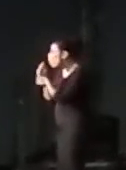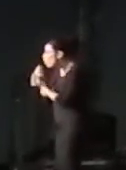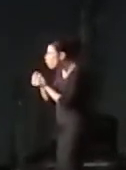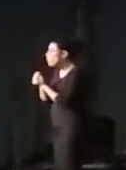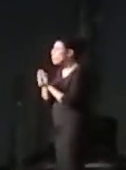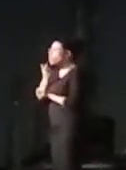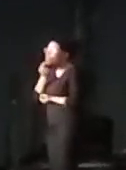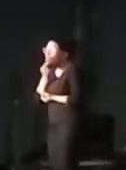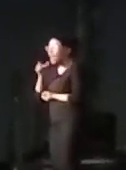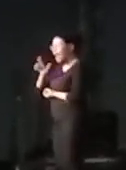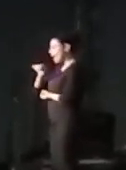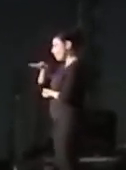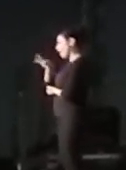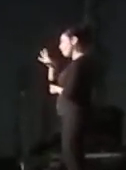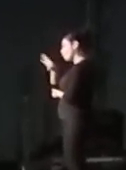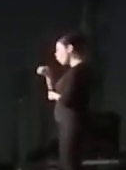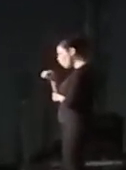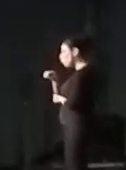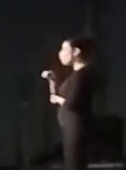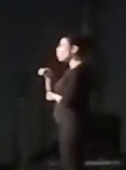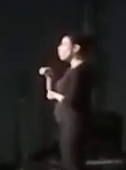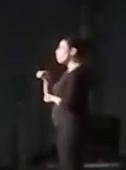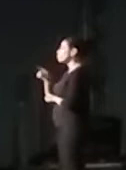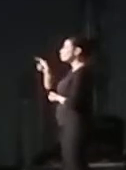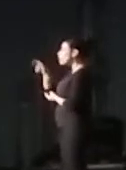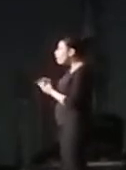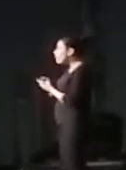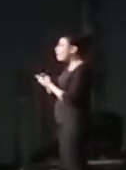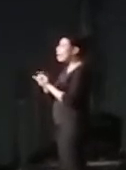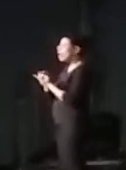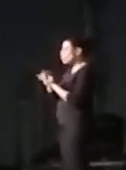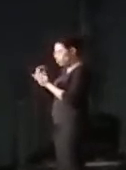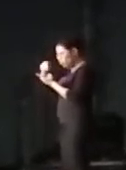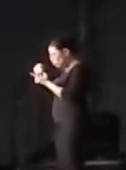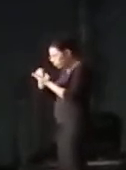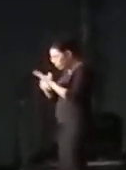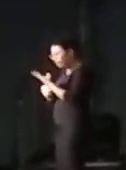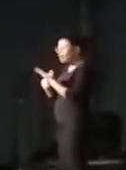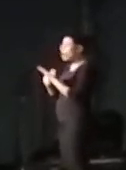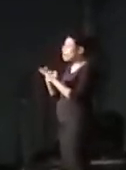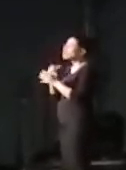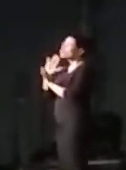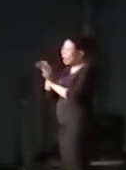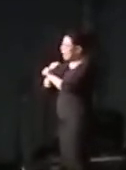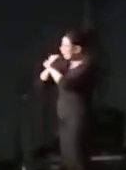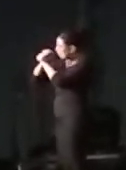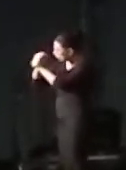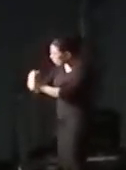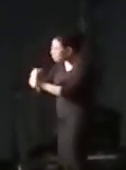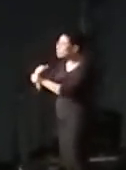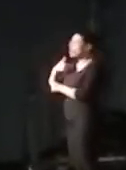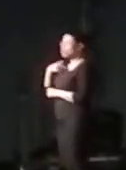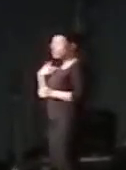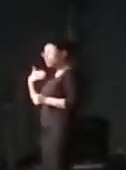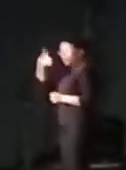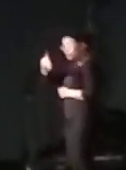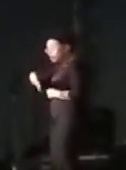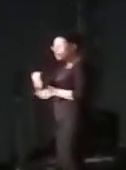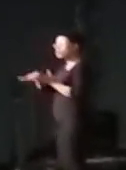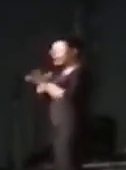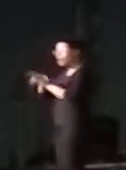Renato Patoli, agora tá todo mundo pra lá, todo mundo passaram-se muitos anos. Mas eu ia, eu chegava lá no horário